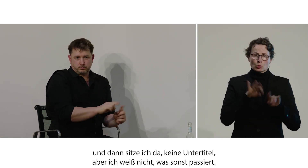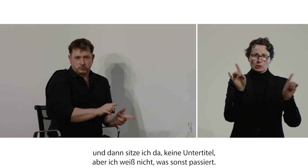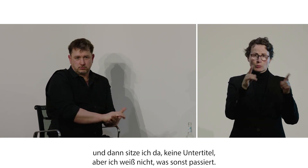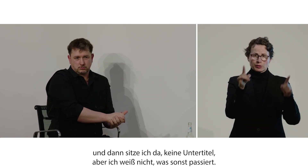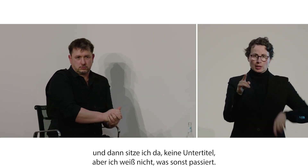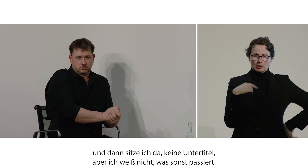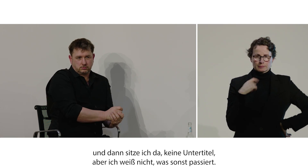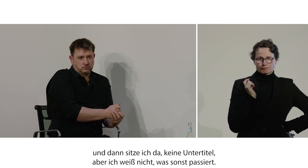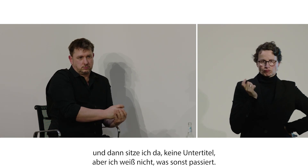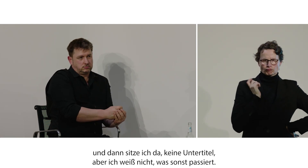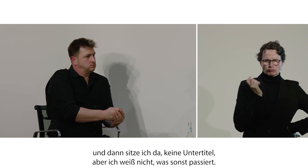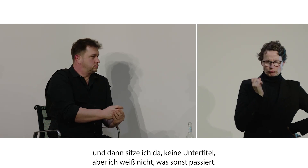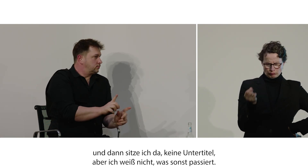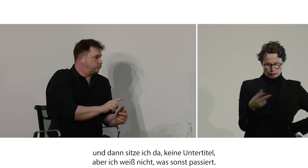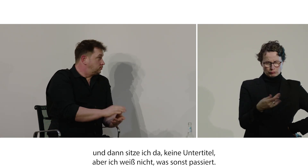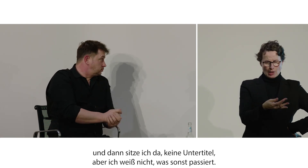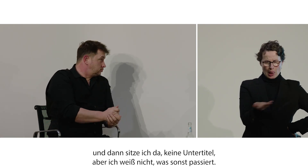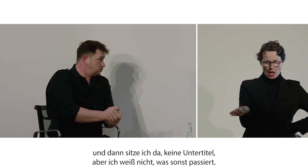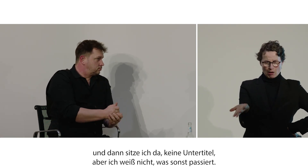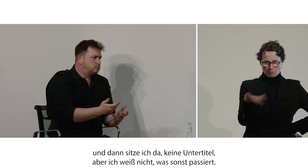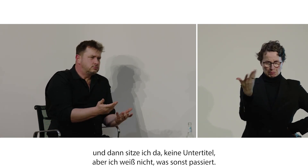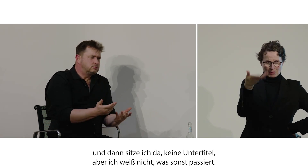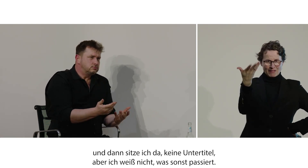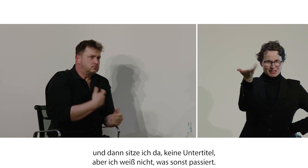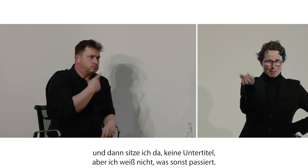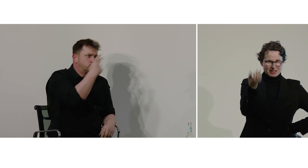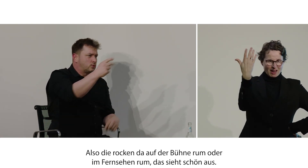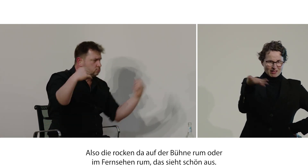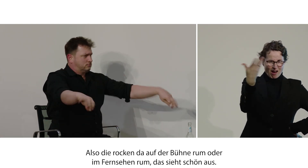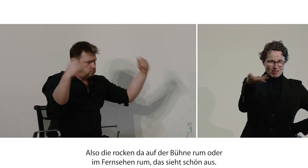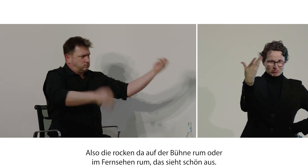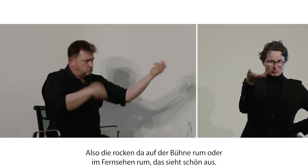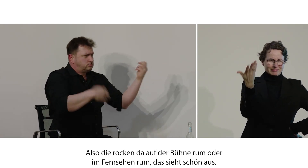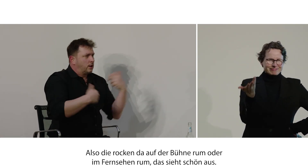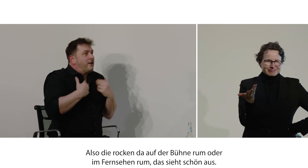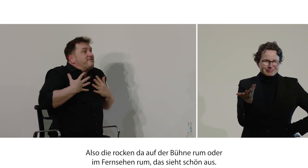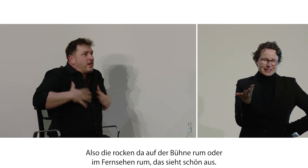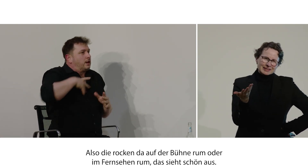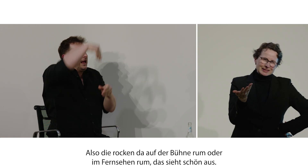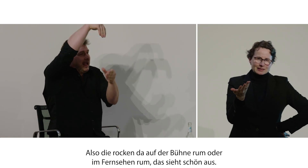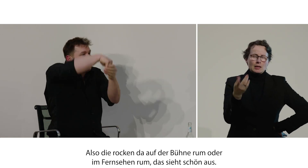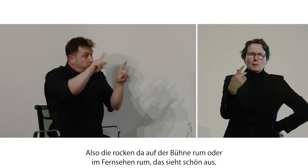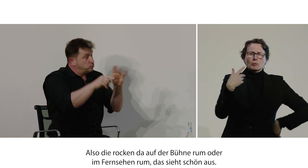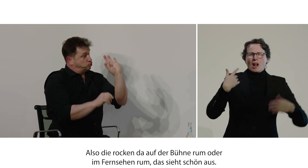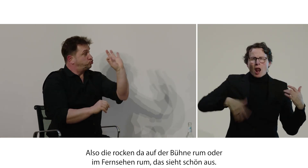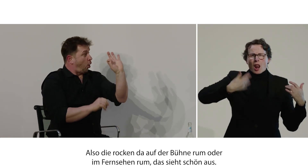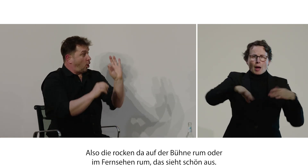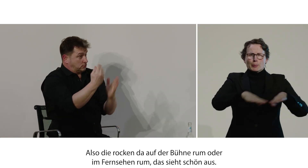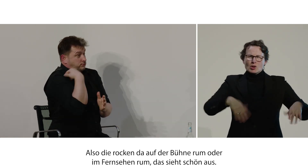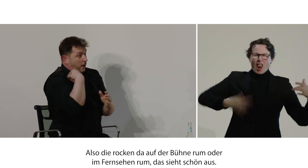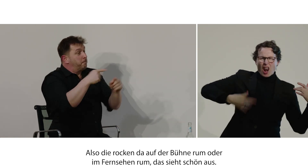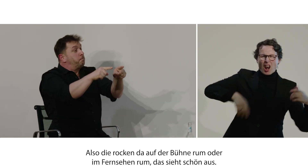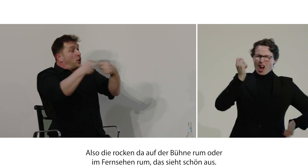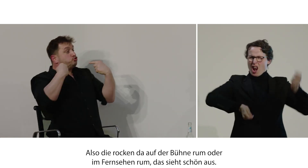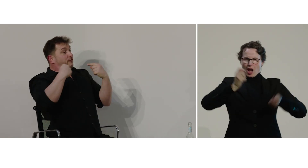keine Untertitel und ja, Musik läuft, aber ich weiß nicht, was da sonst passiert. Also die rocken da auf der Bühne rum oder im